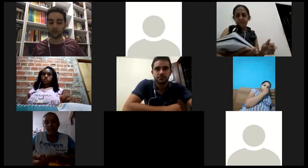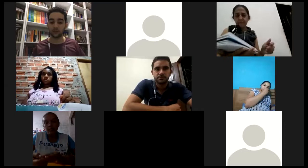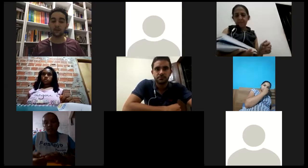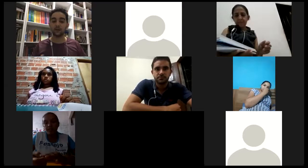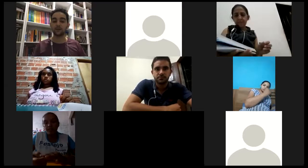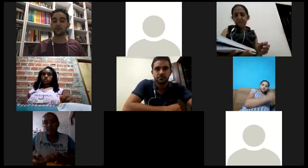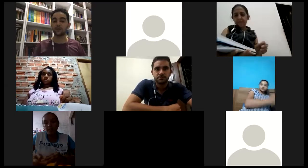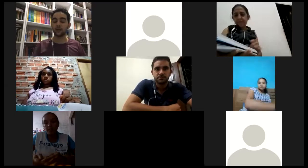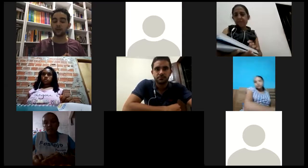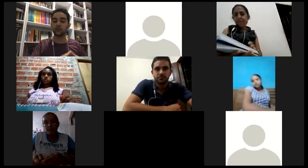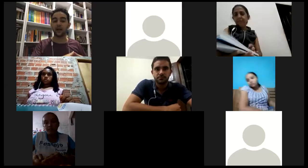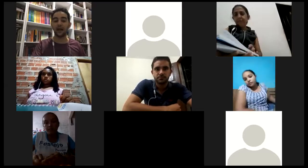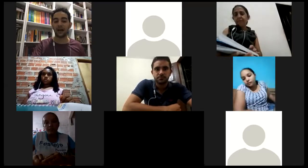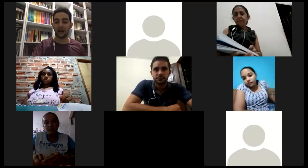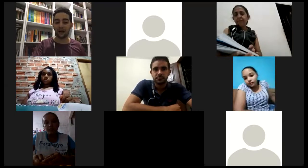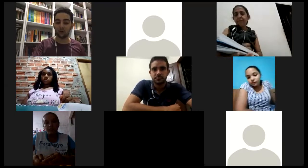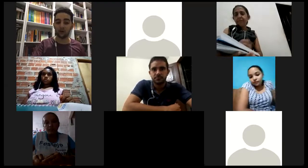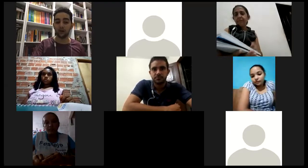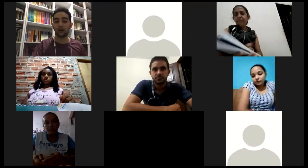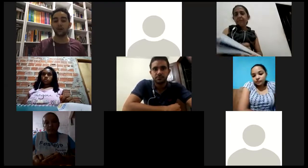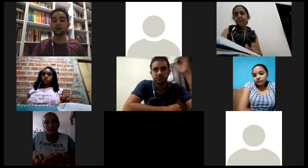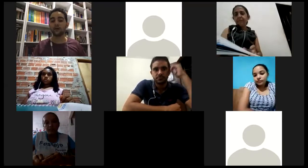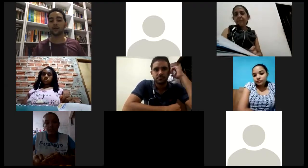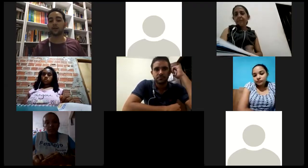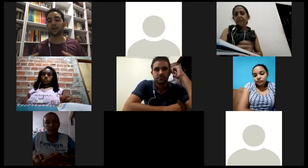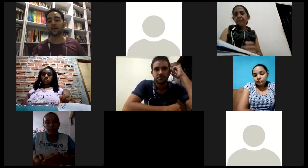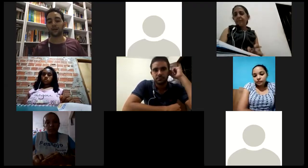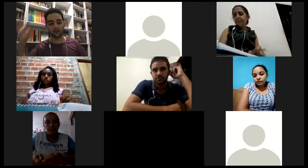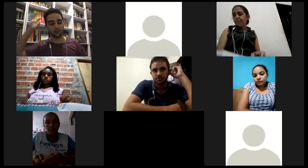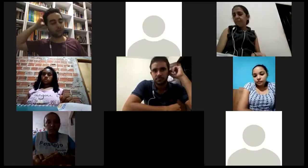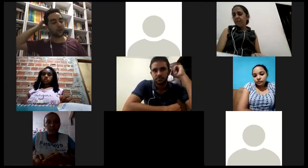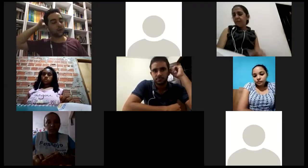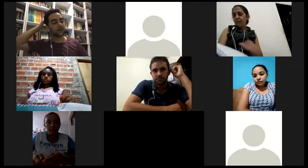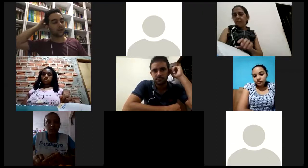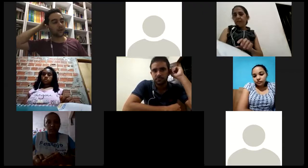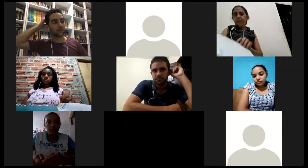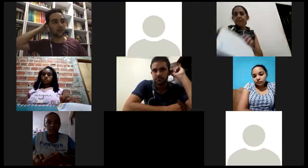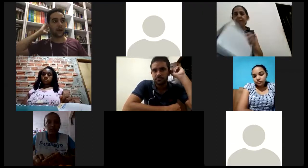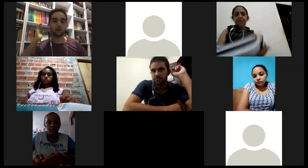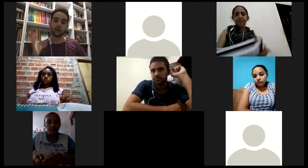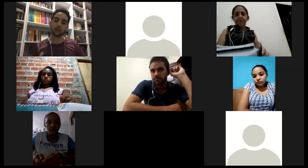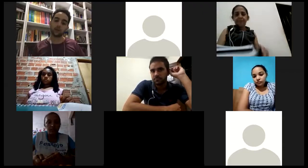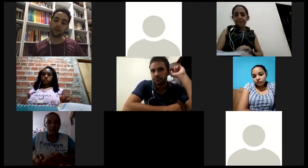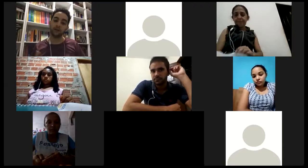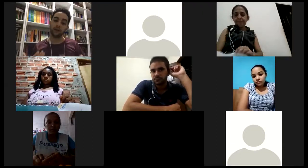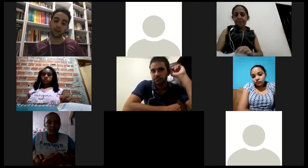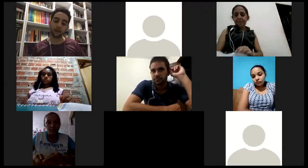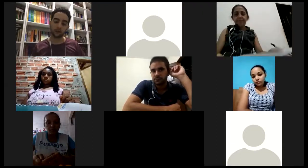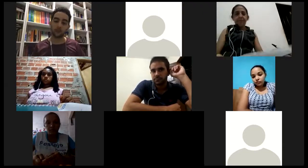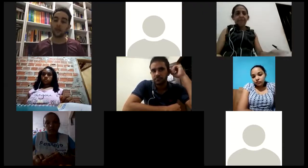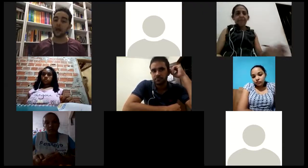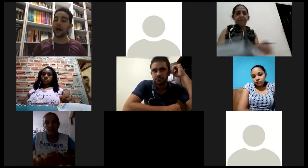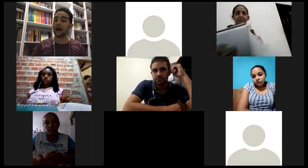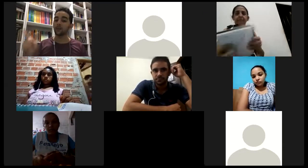querer, que são os sinais de água e os sinais de caneta. Vocês têm que ter cuidado a questão da